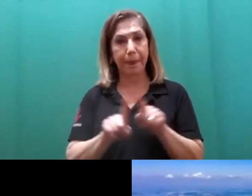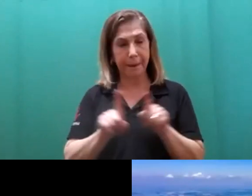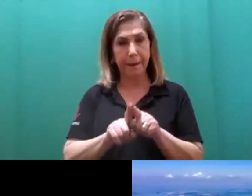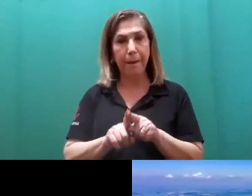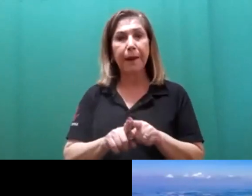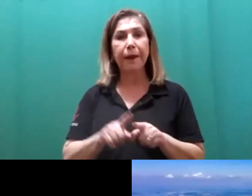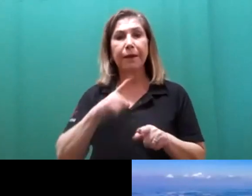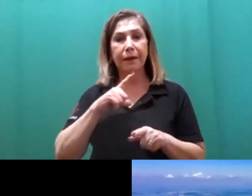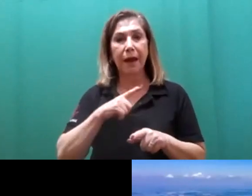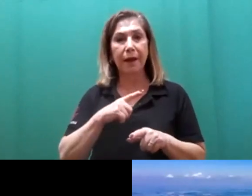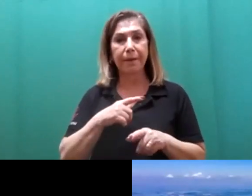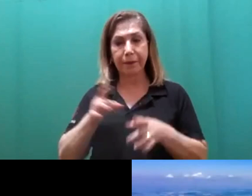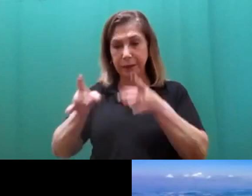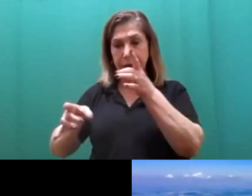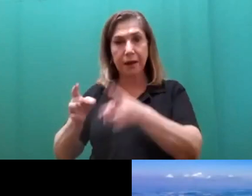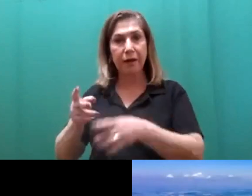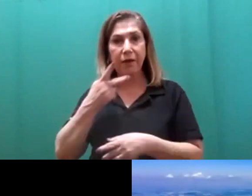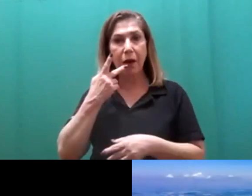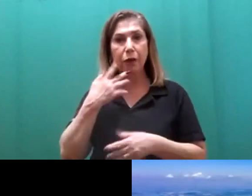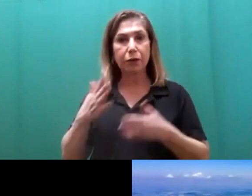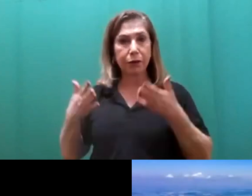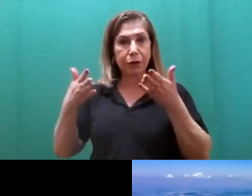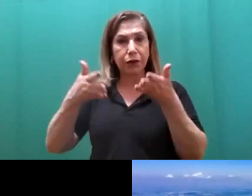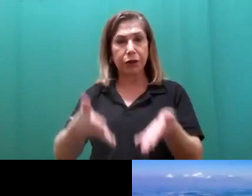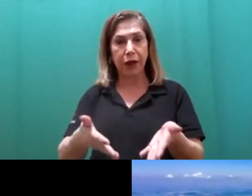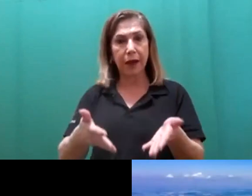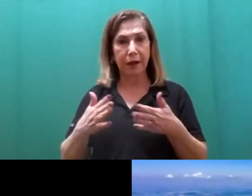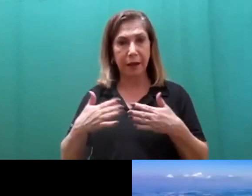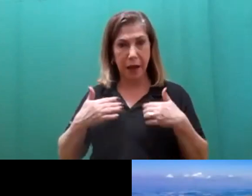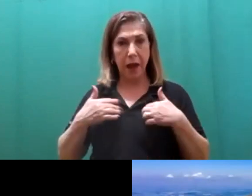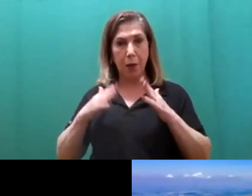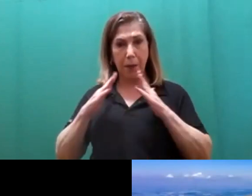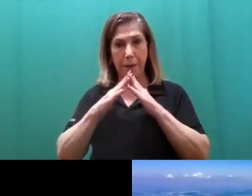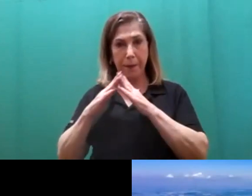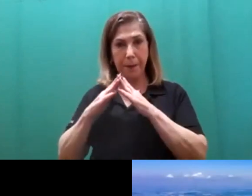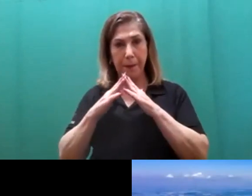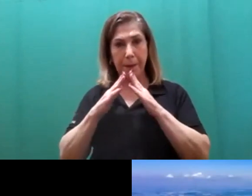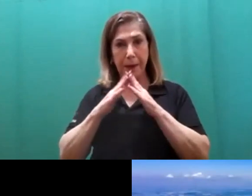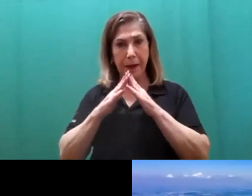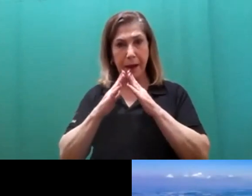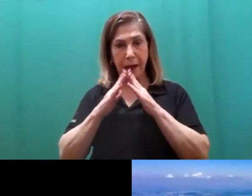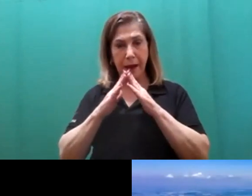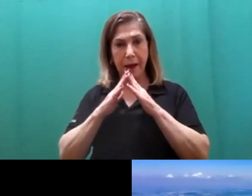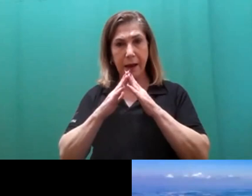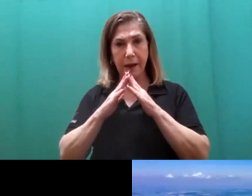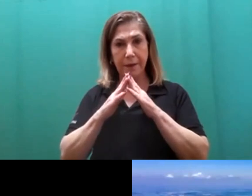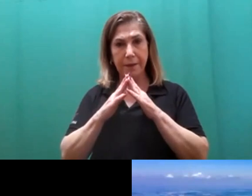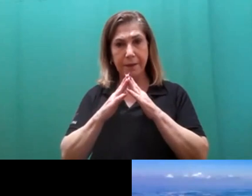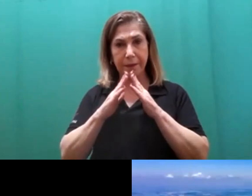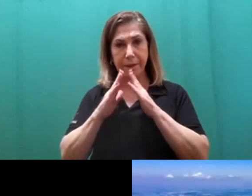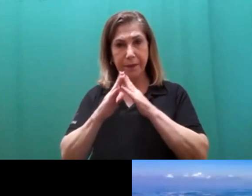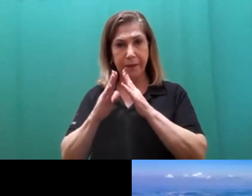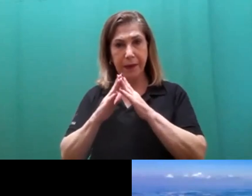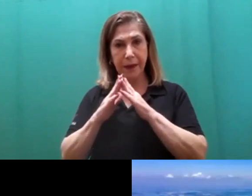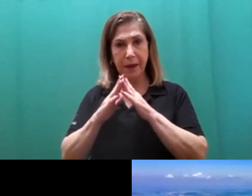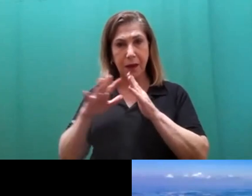desperdício, só para contar um caso. Uma vez eu cheguei numa das grandes, eu morava muito perto de uma dessas grandes, do mercado dessas grandes